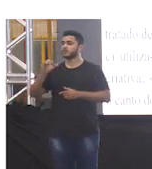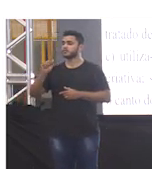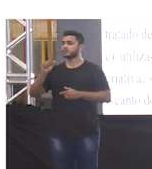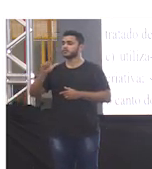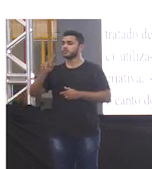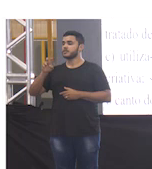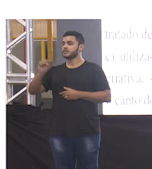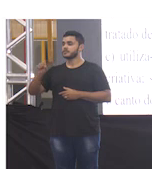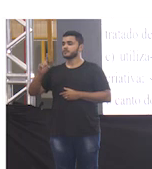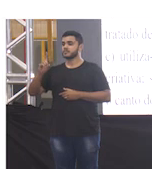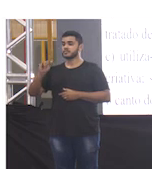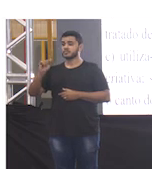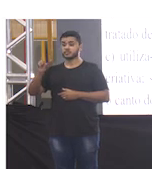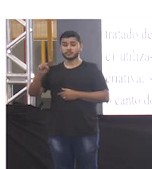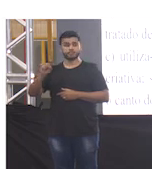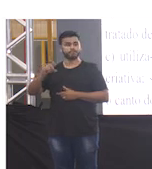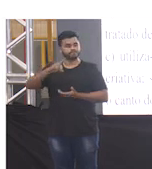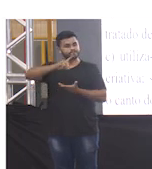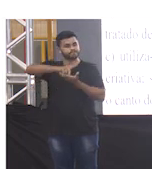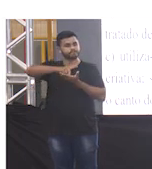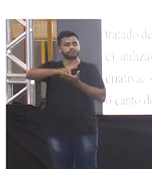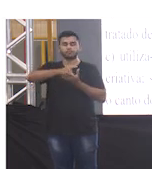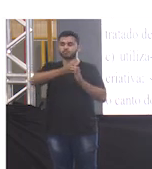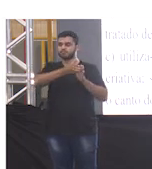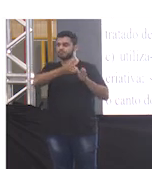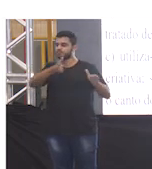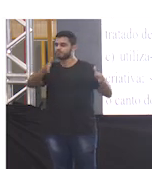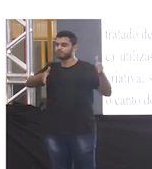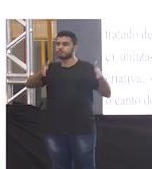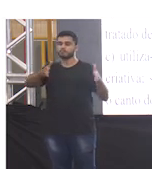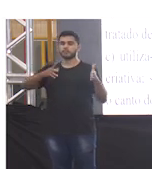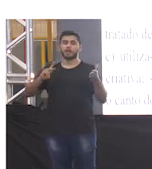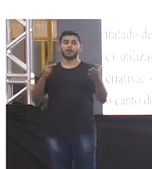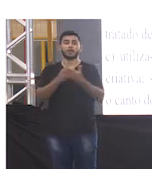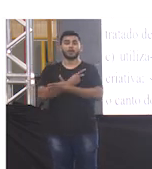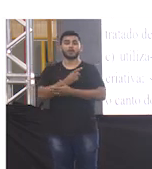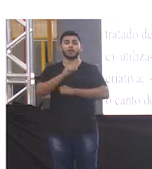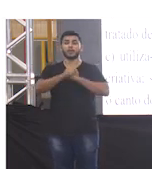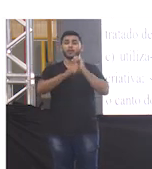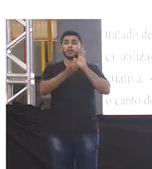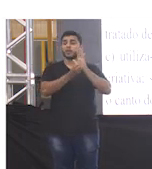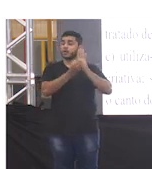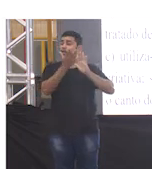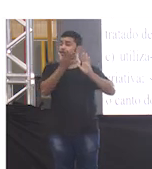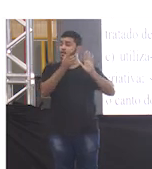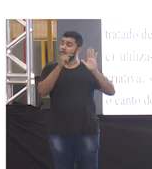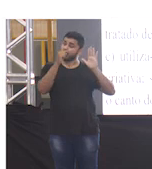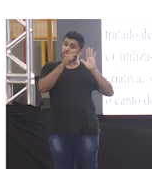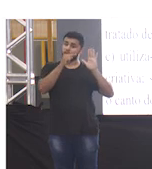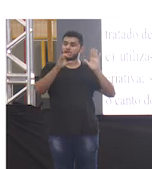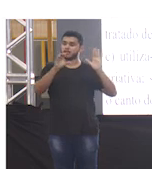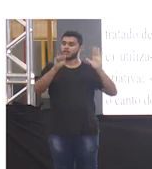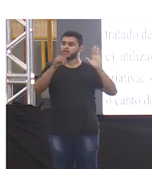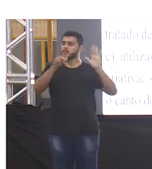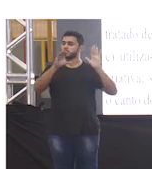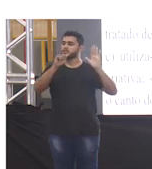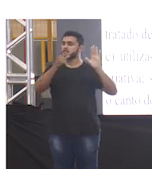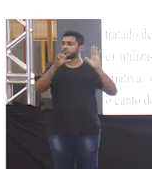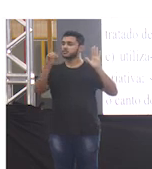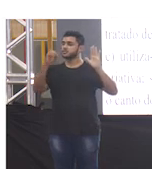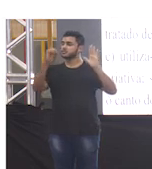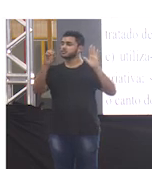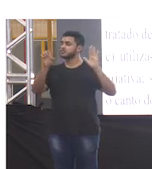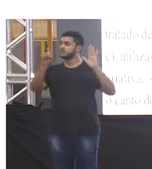do Exílio pode ser considerada tipicamente romântica porque apoia-se nos cânones formais